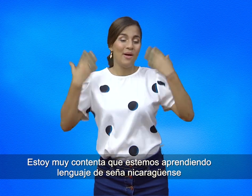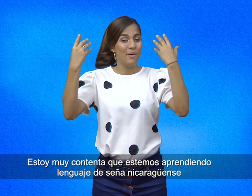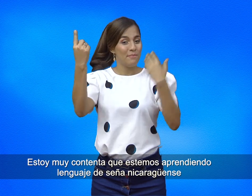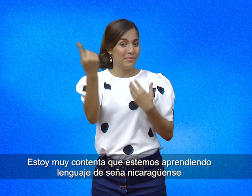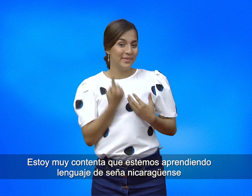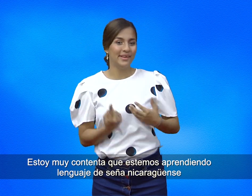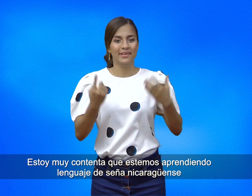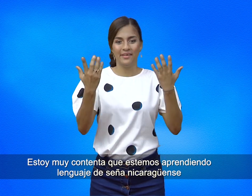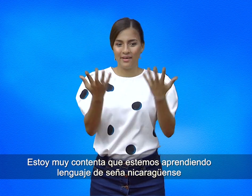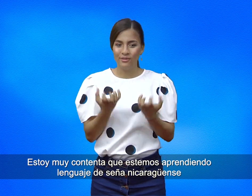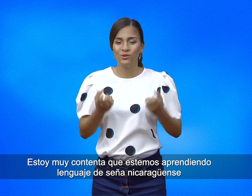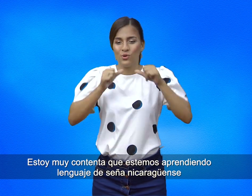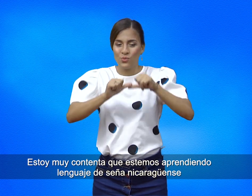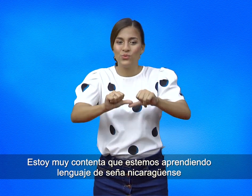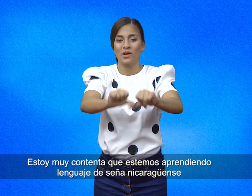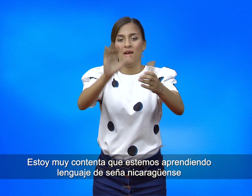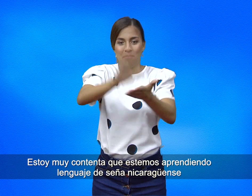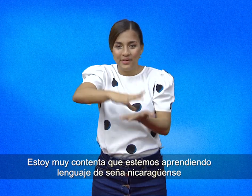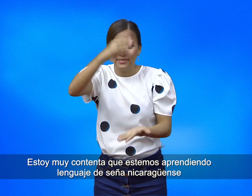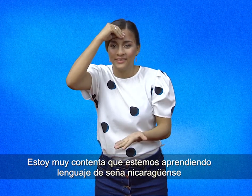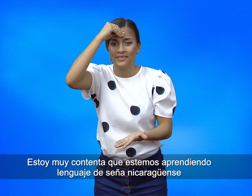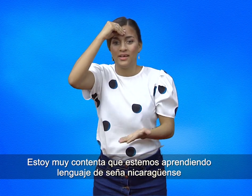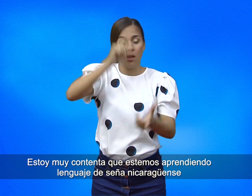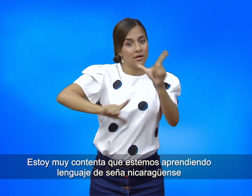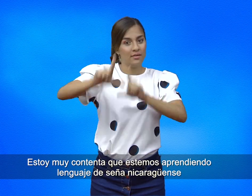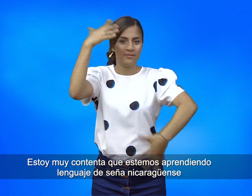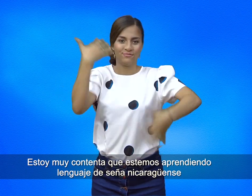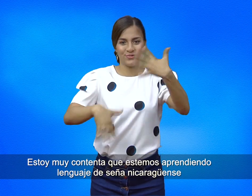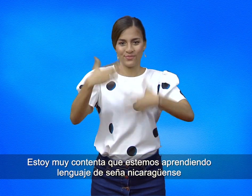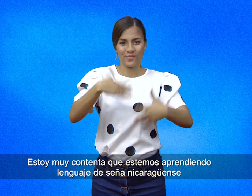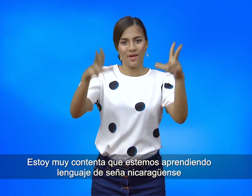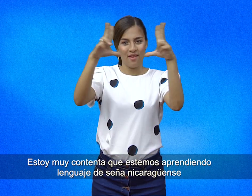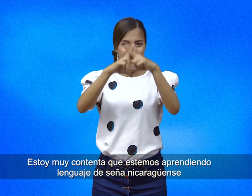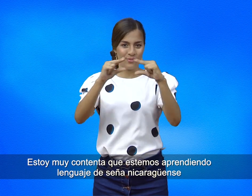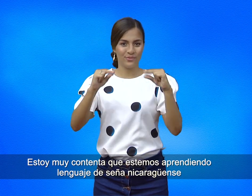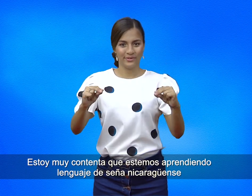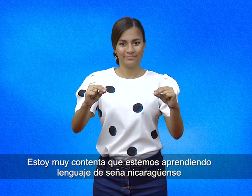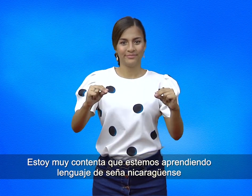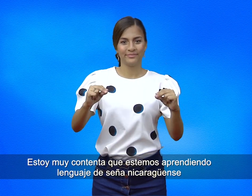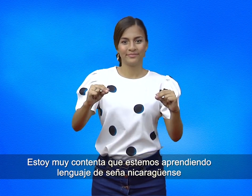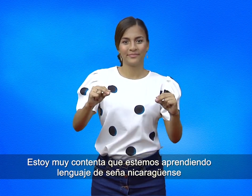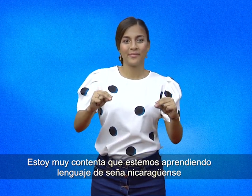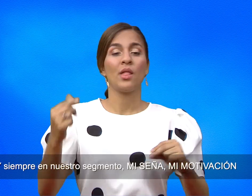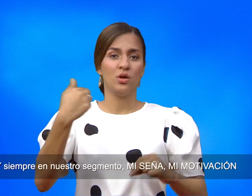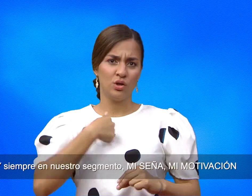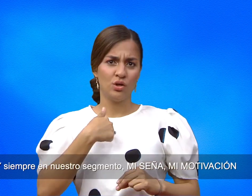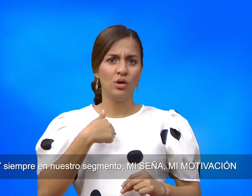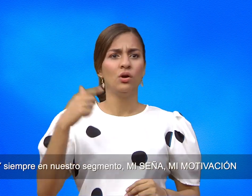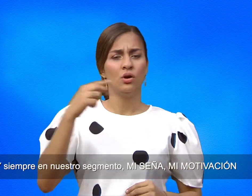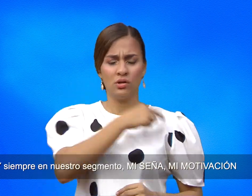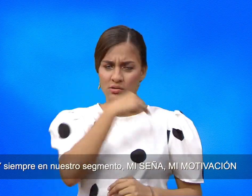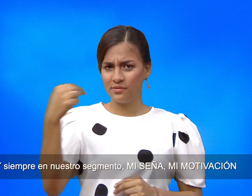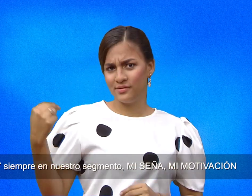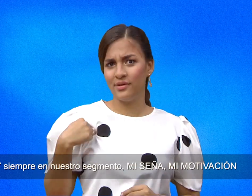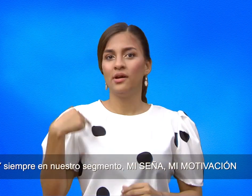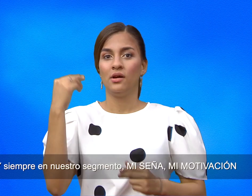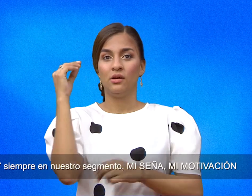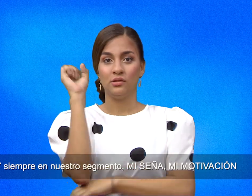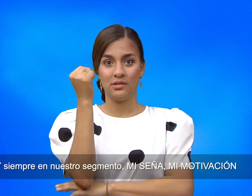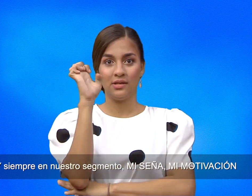Estoy muy contenta que estemos aprendiendo lenguaje de señas nicaragüense y siempre en